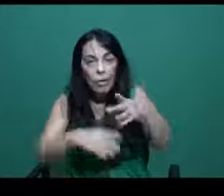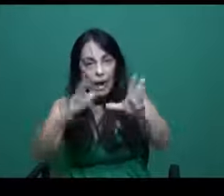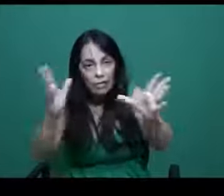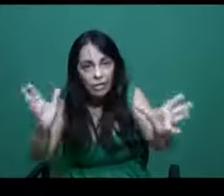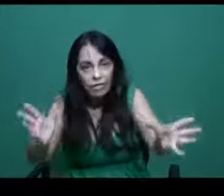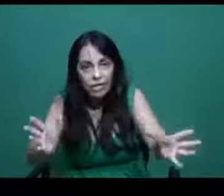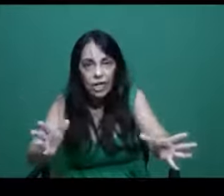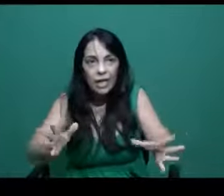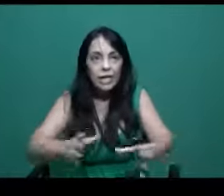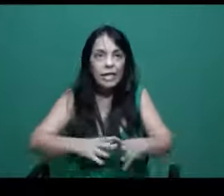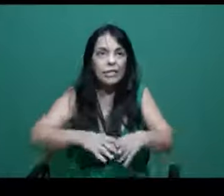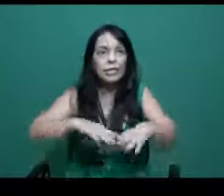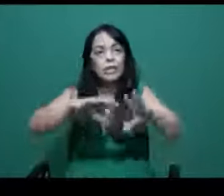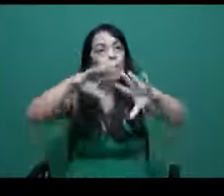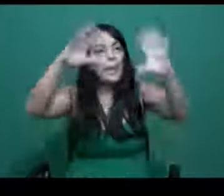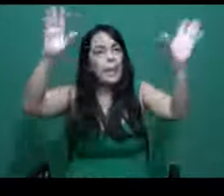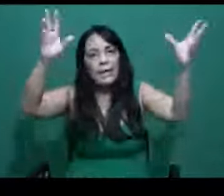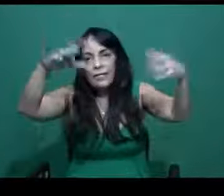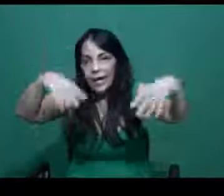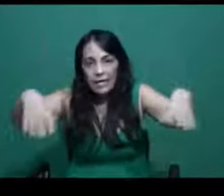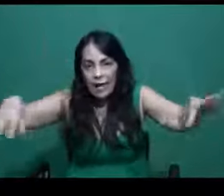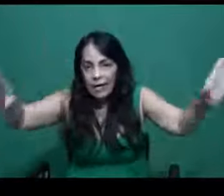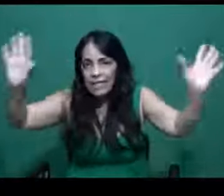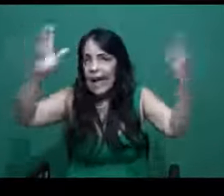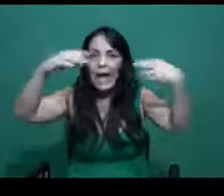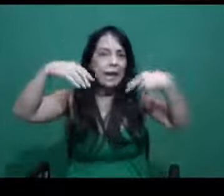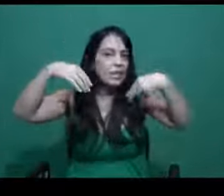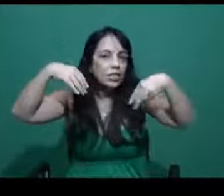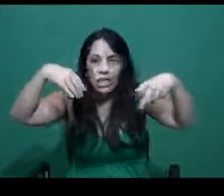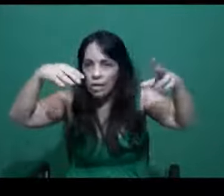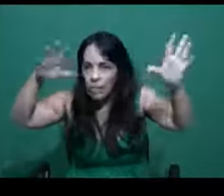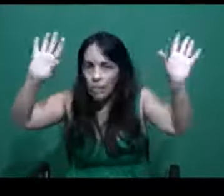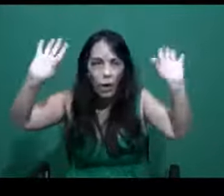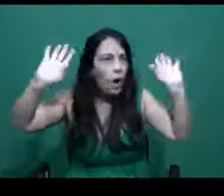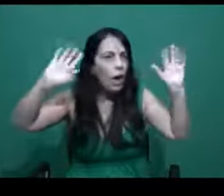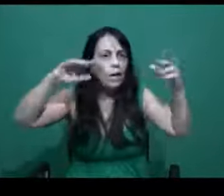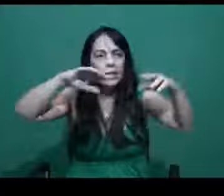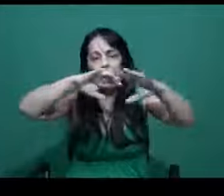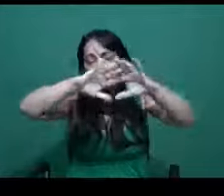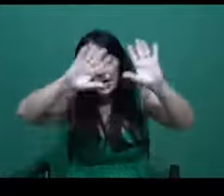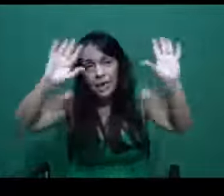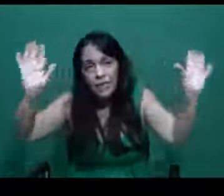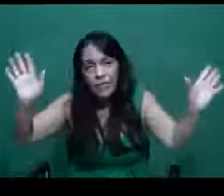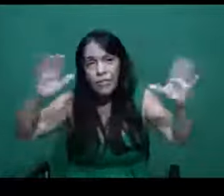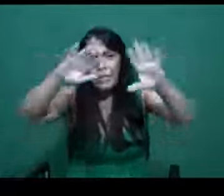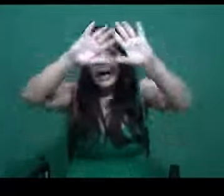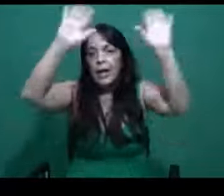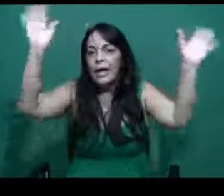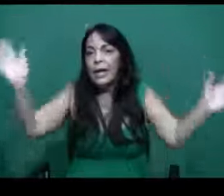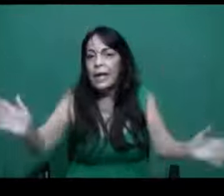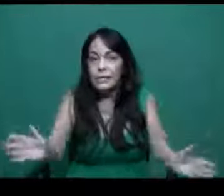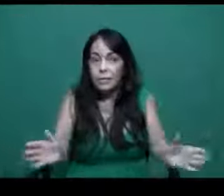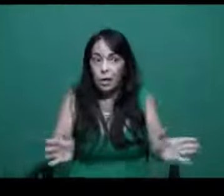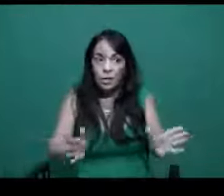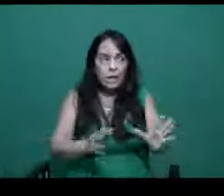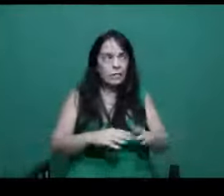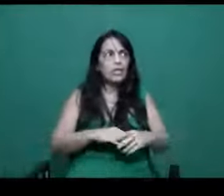Tomaram refrigerante, enfeitaram a sala, encheram bolas. Enfim, esse projeto acho